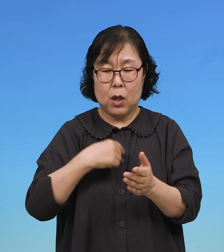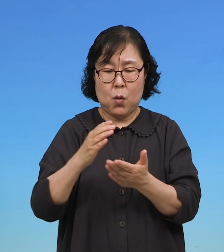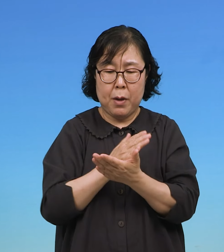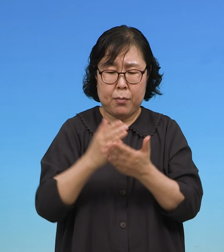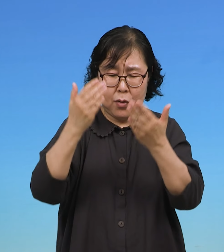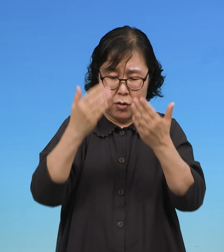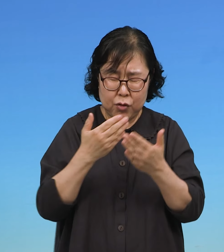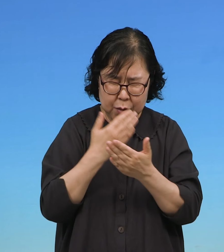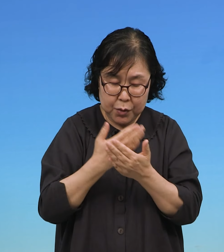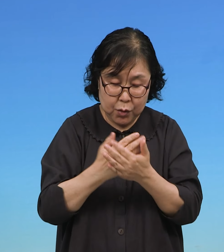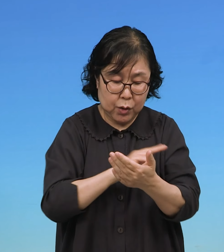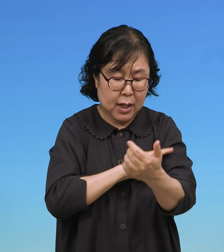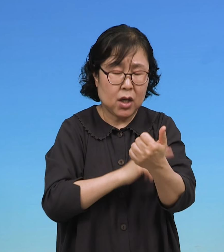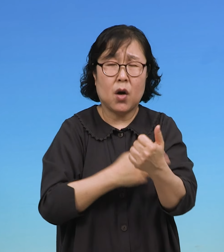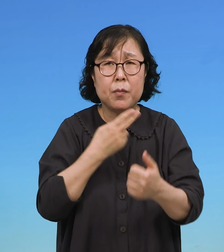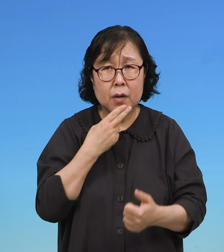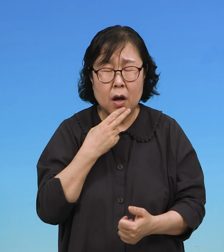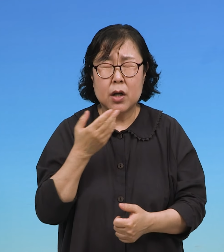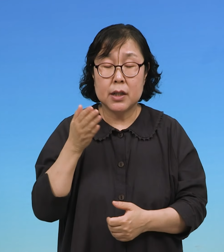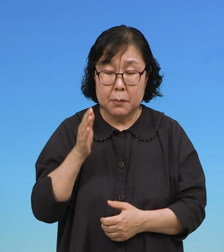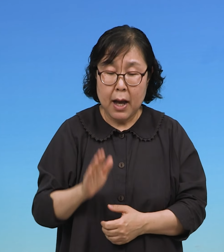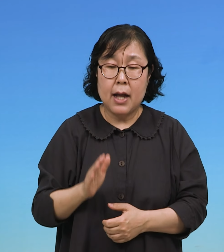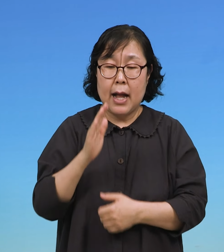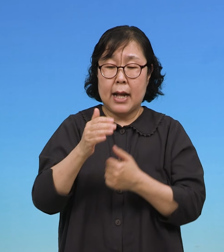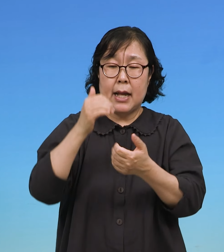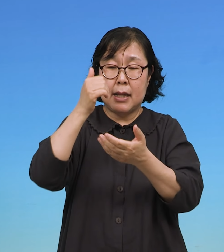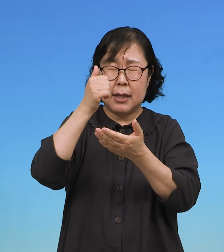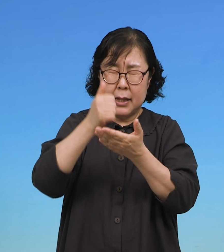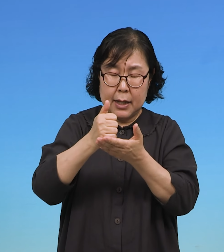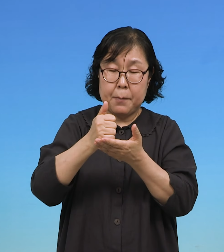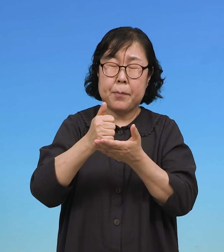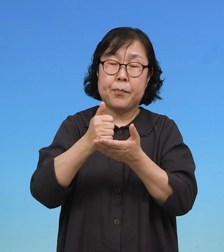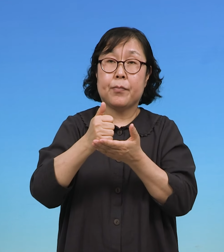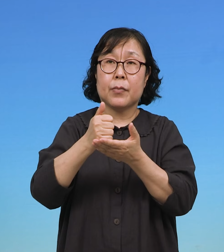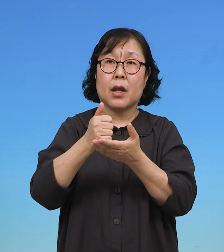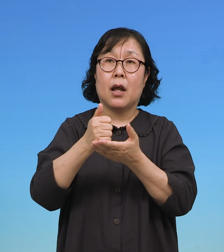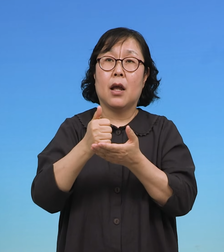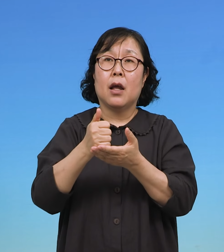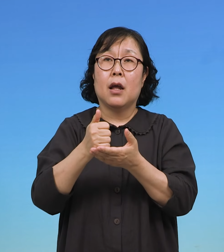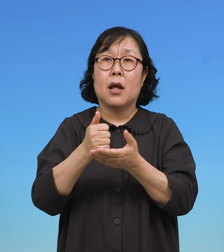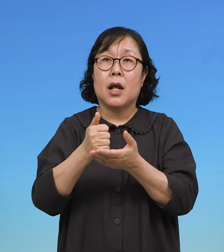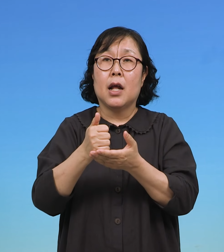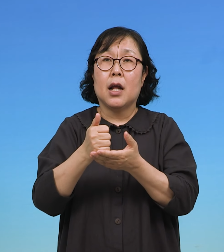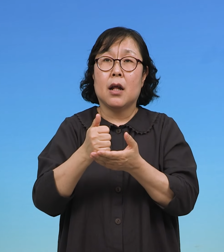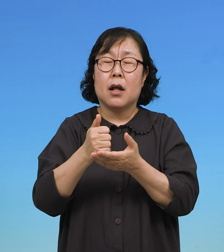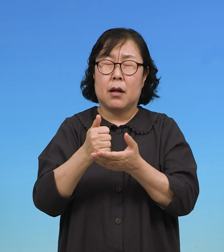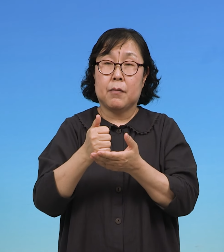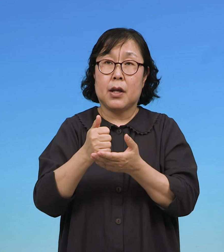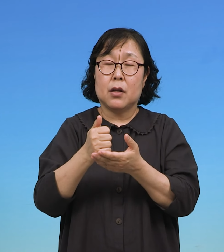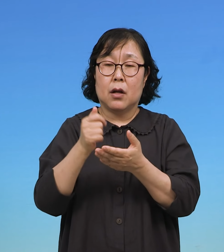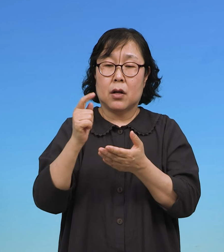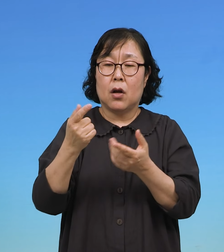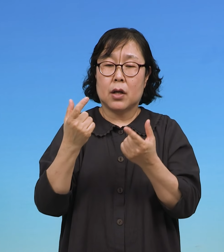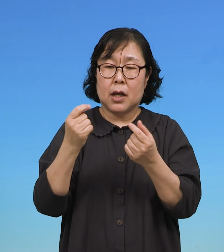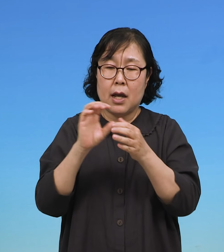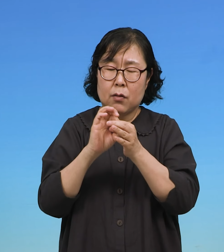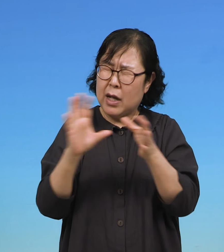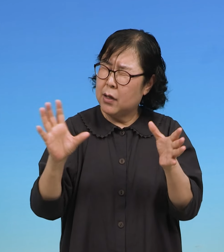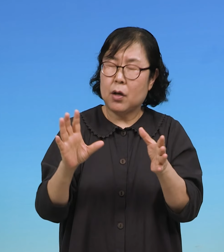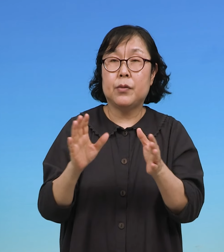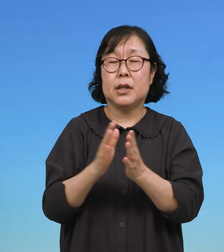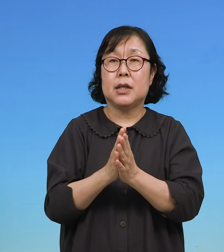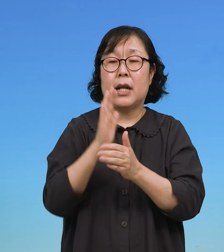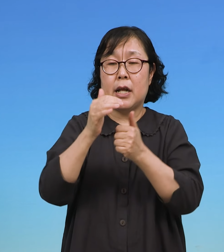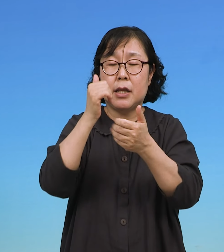베풀어 주옵소서. 자격 없지만, 하나님 앞에 은혜 받을 자격 없지만 그런 걸로 따지지